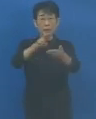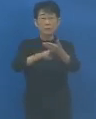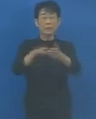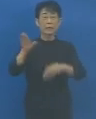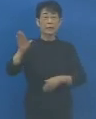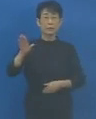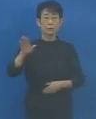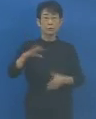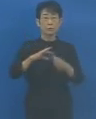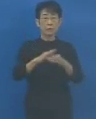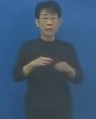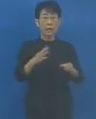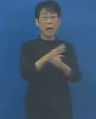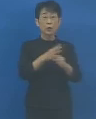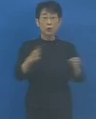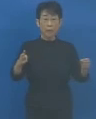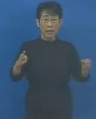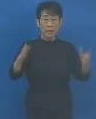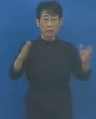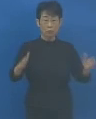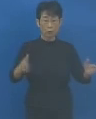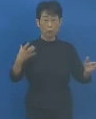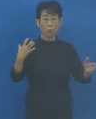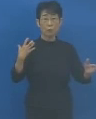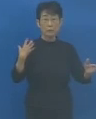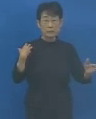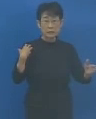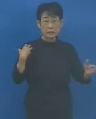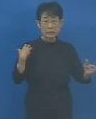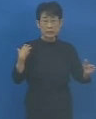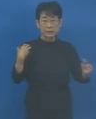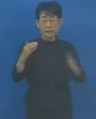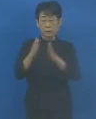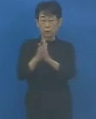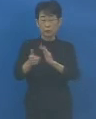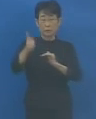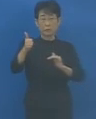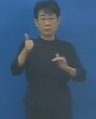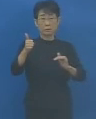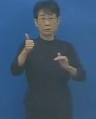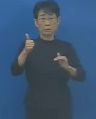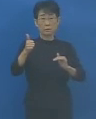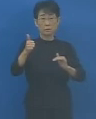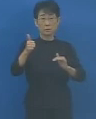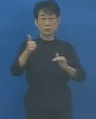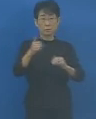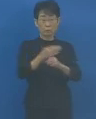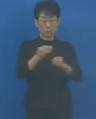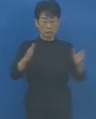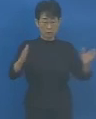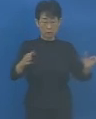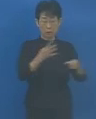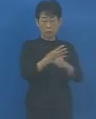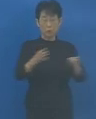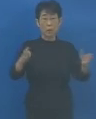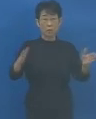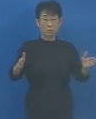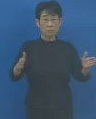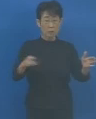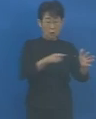あの4年の任期制である、知事職のポストでありますから、それがあの前提となること